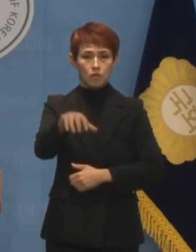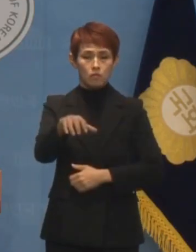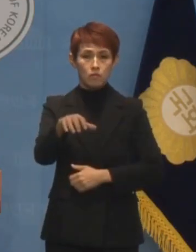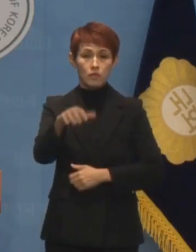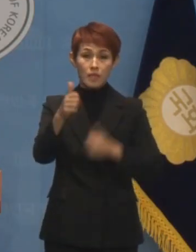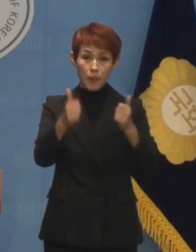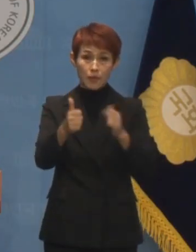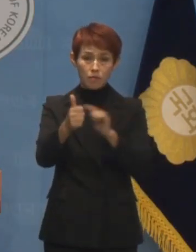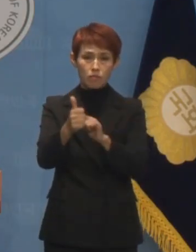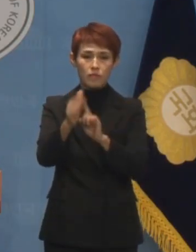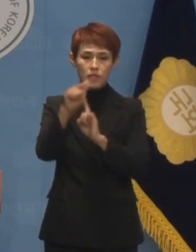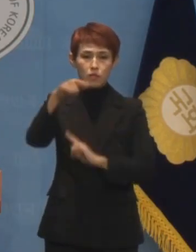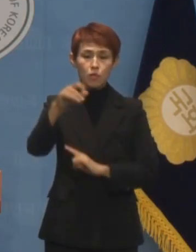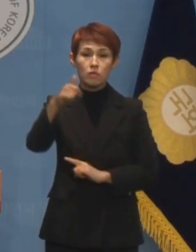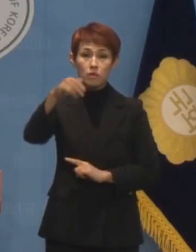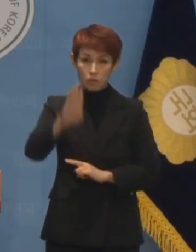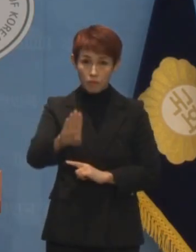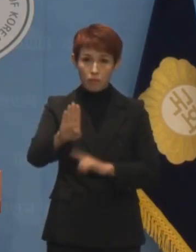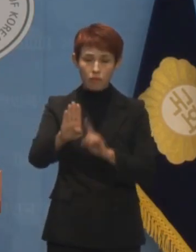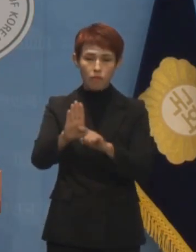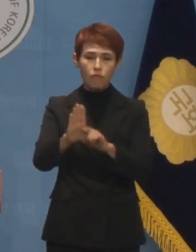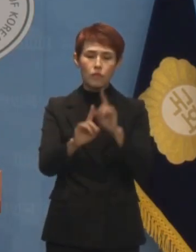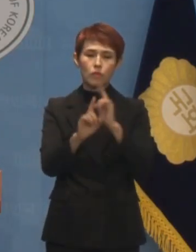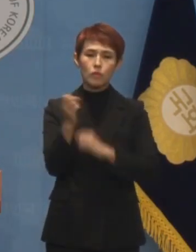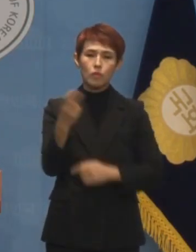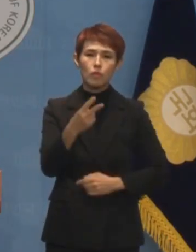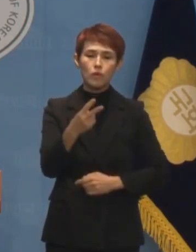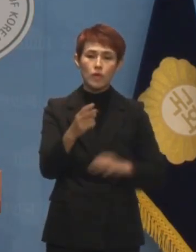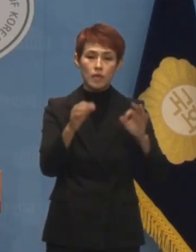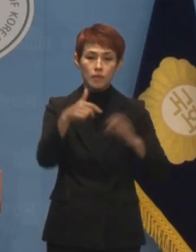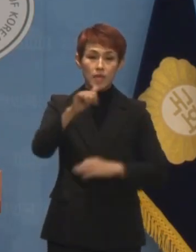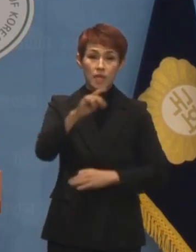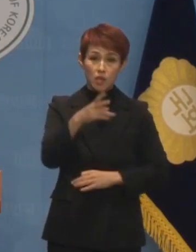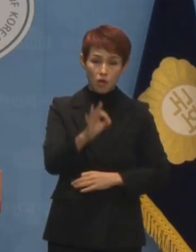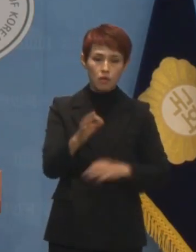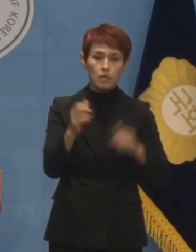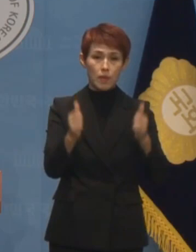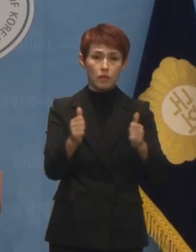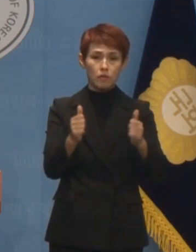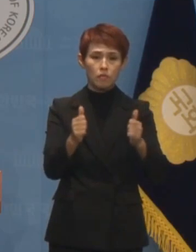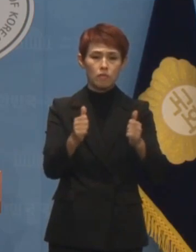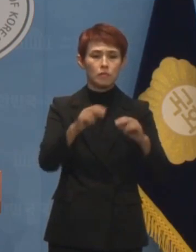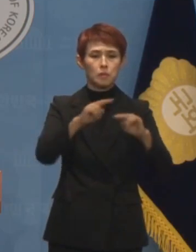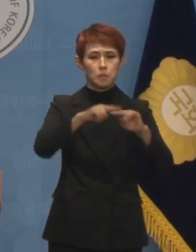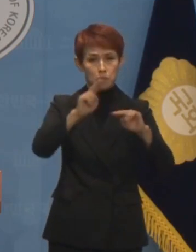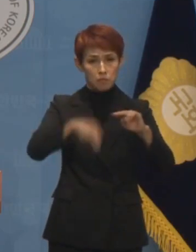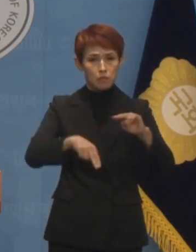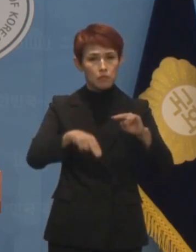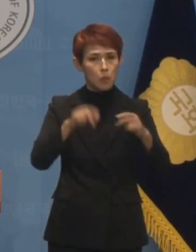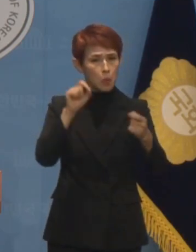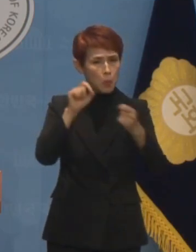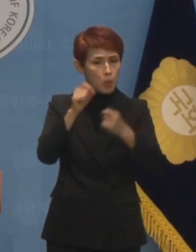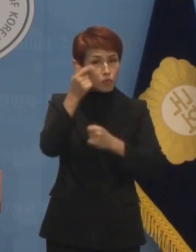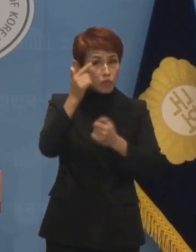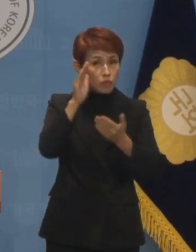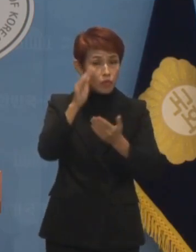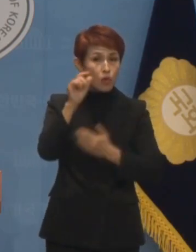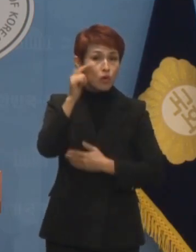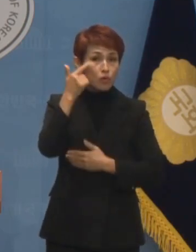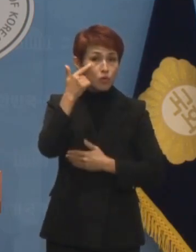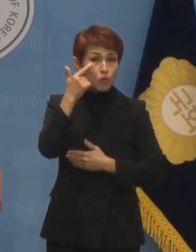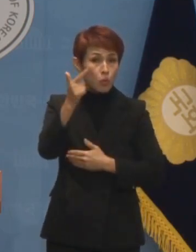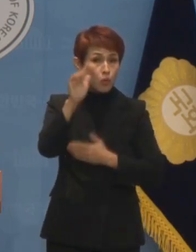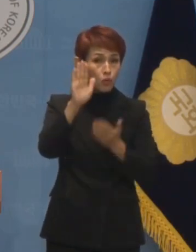이종석 헌법재판소장과 이영진, 김기영 헌법재판관의 퇴임이 불과 6일밖에 남지